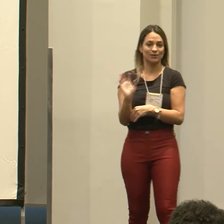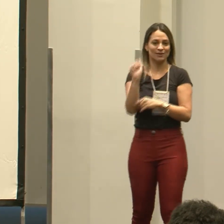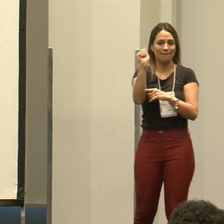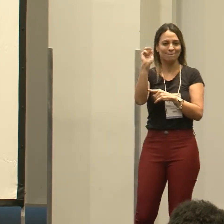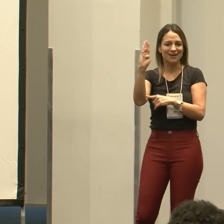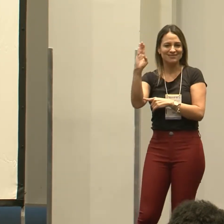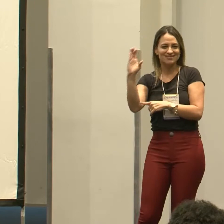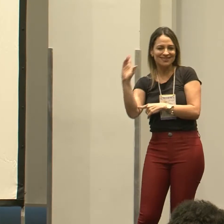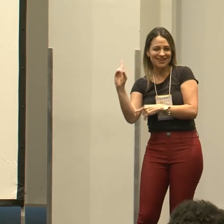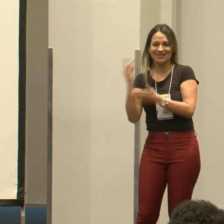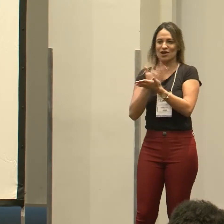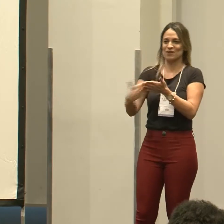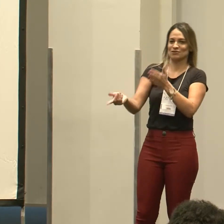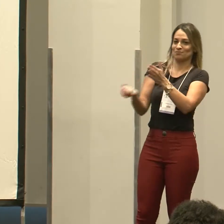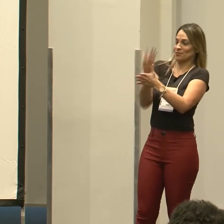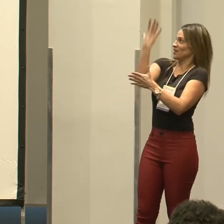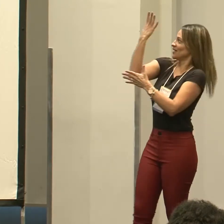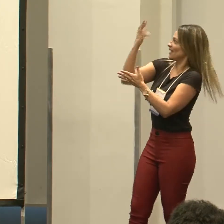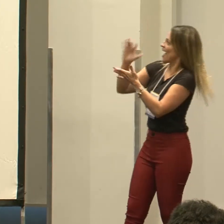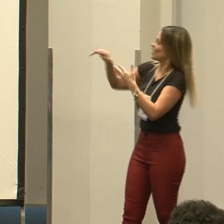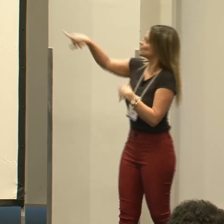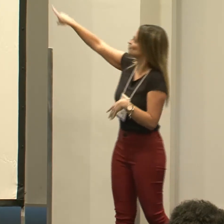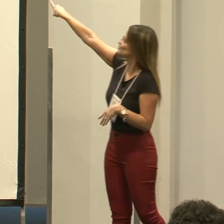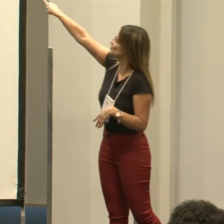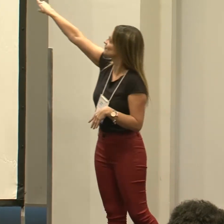E foi aquele que criou o alfabeto manual.